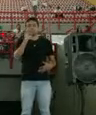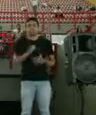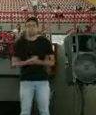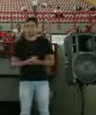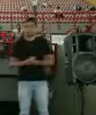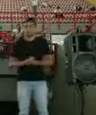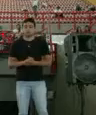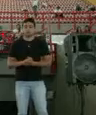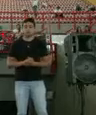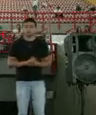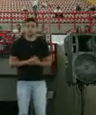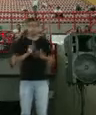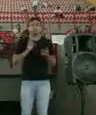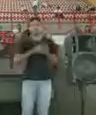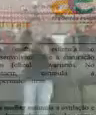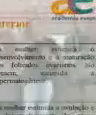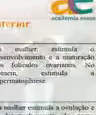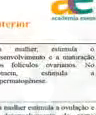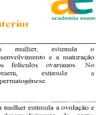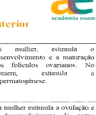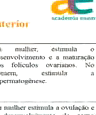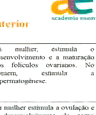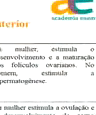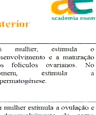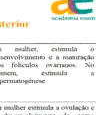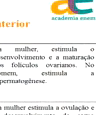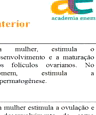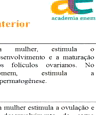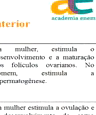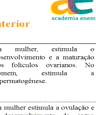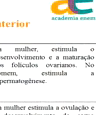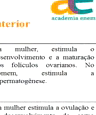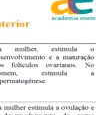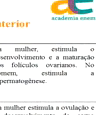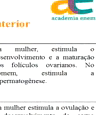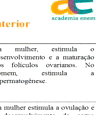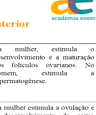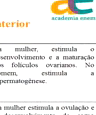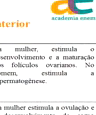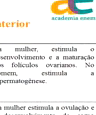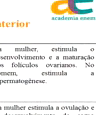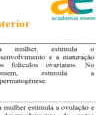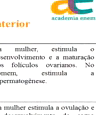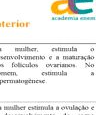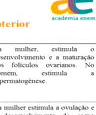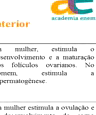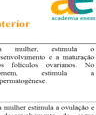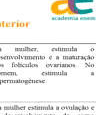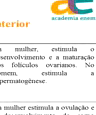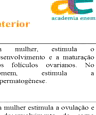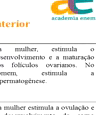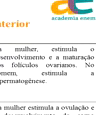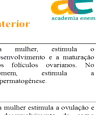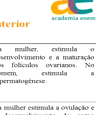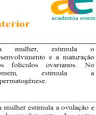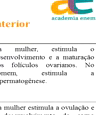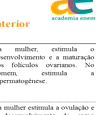gonadotróficos. Aí tu diz assim, Lázaro, tu pode me dizer como é que esses hormônios gonadotróficos, eles